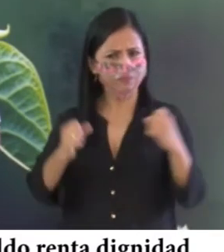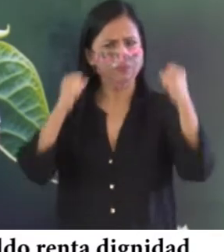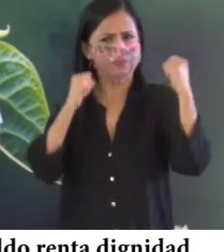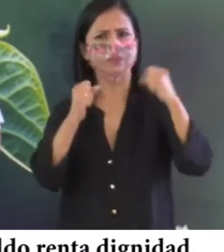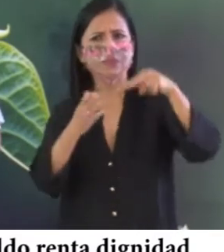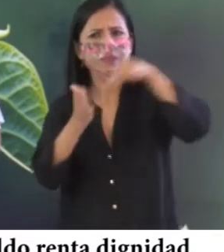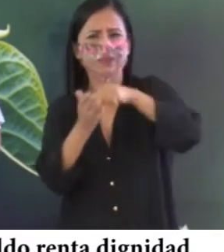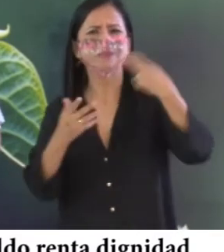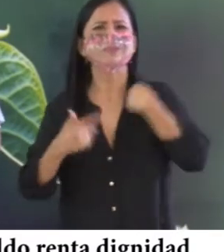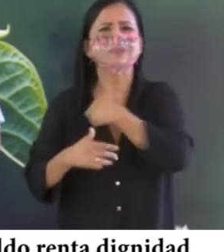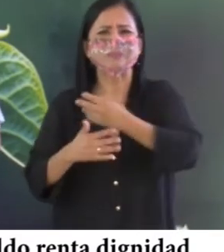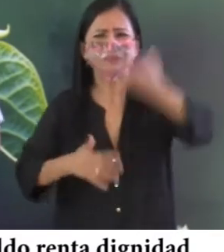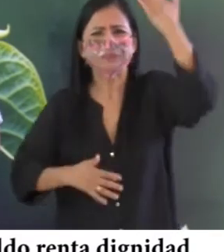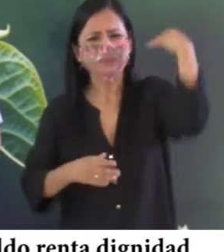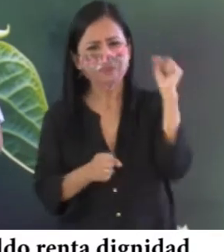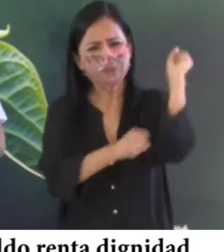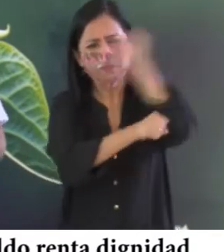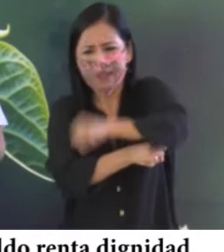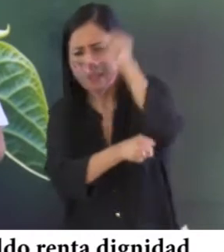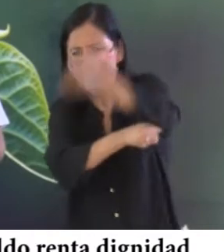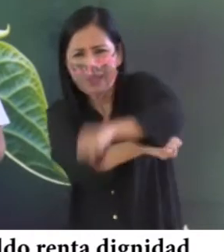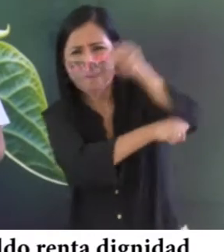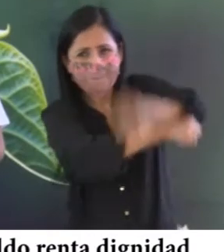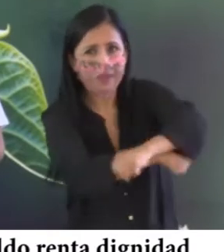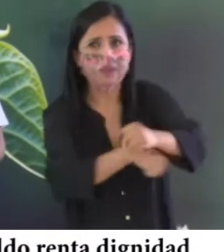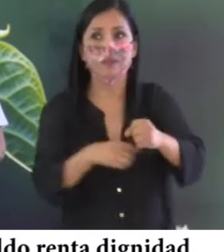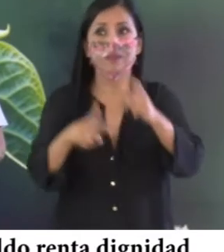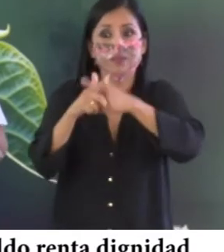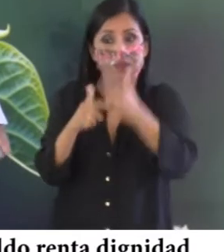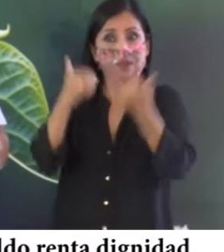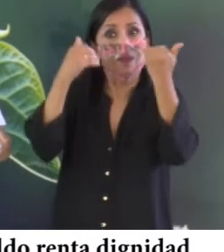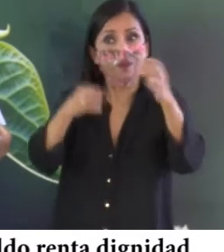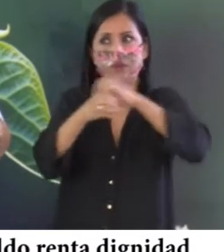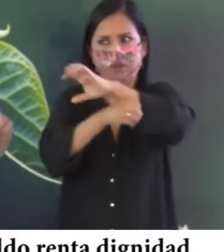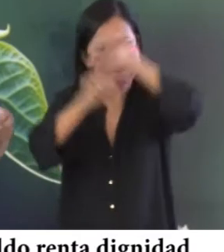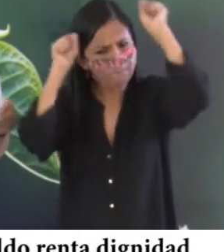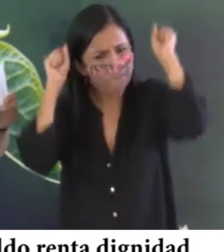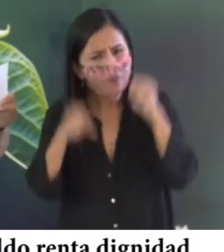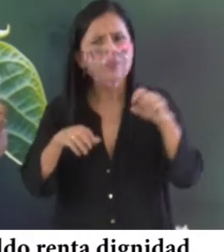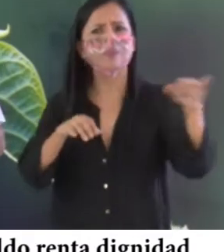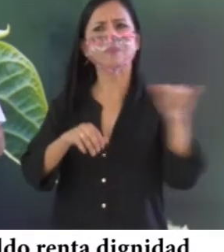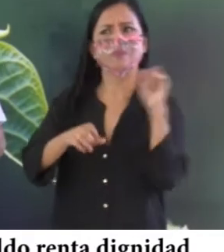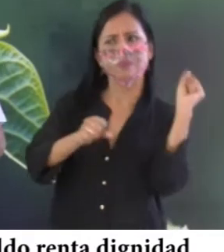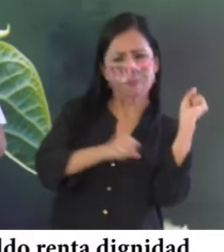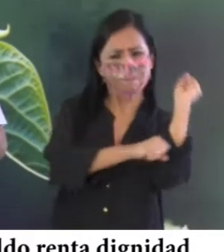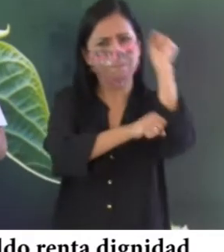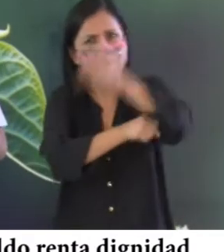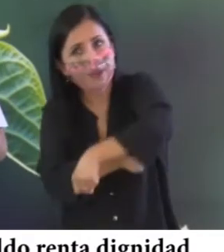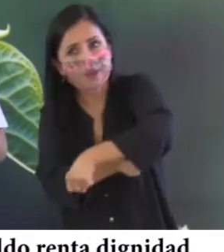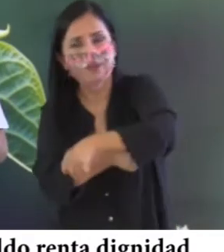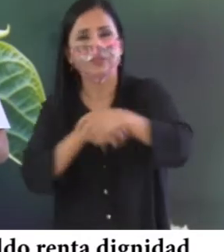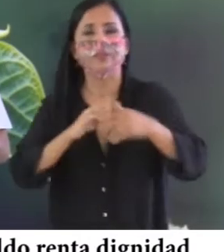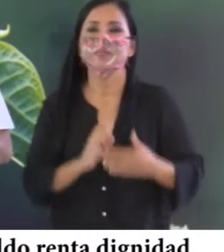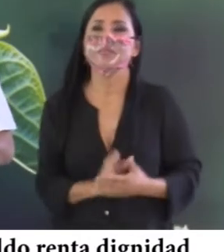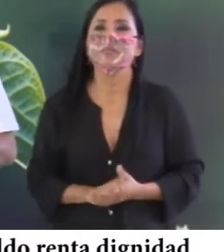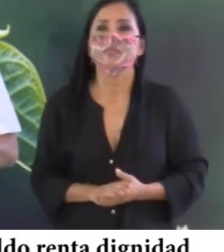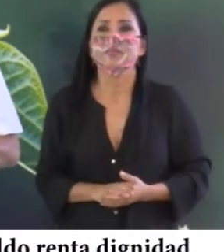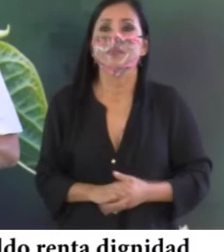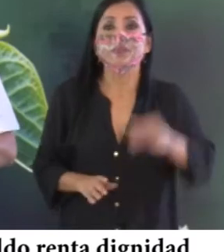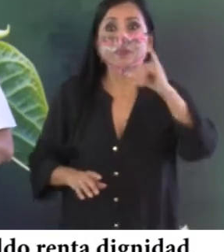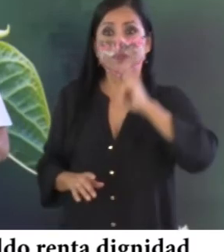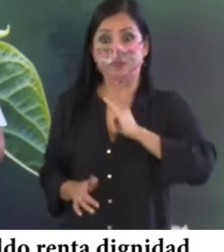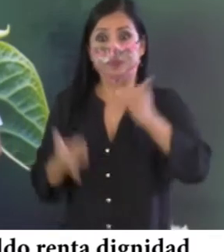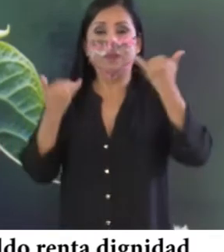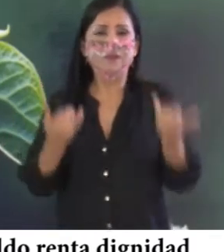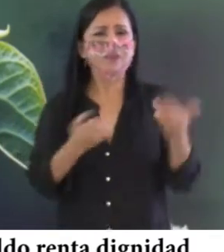muchas guerras ganadas y esta es otra de las que tenemos que ganar. Por eso es que yo